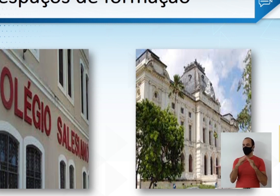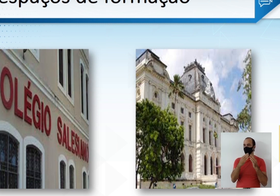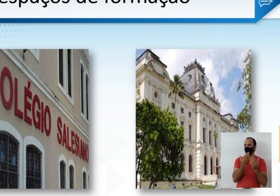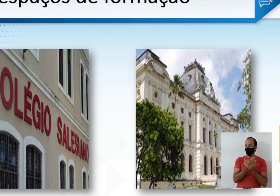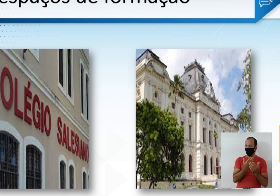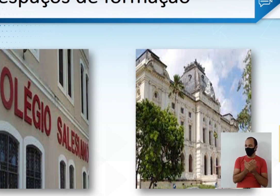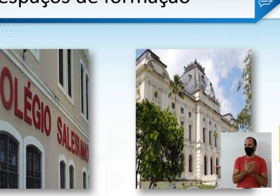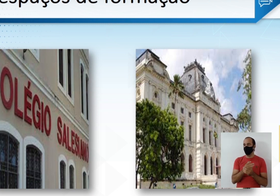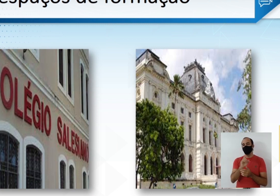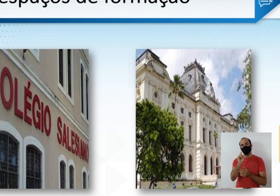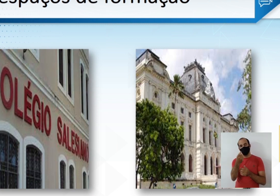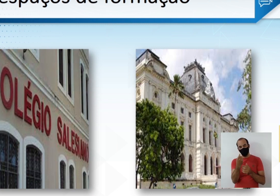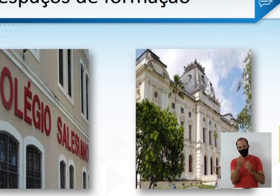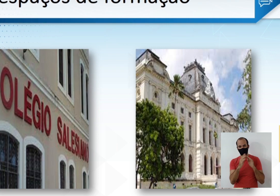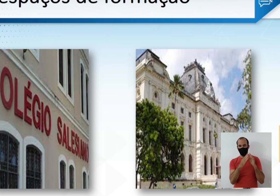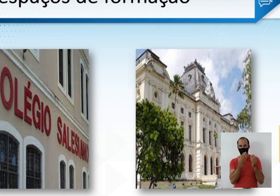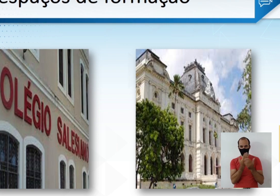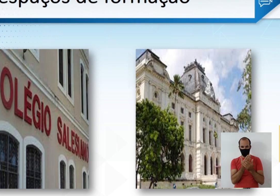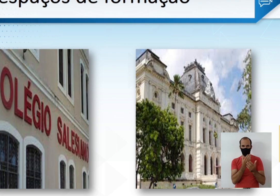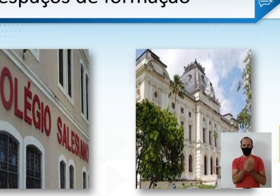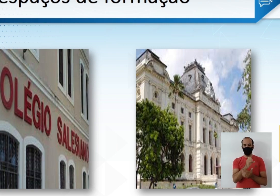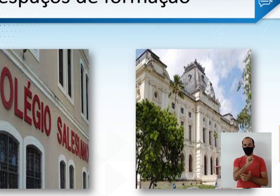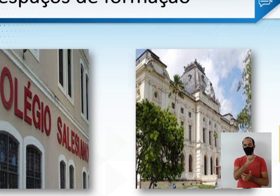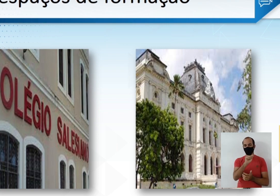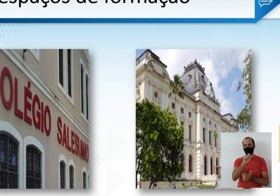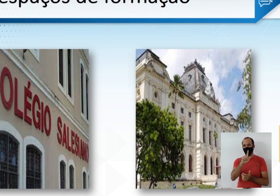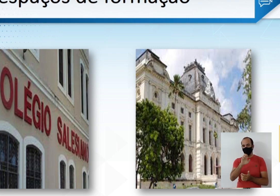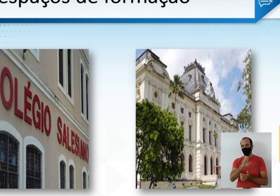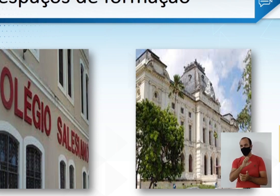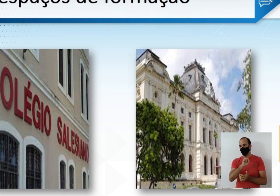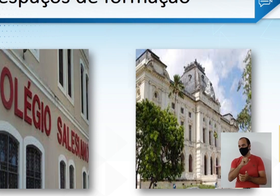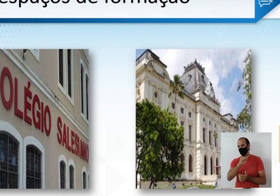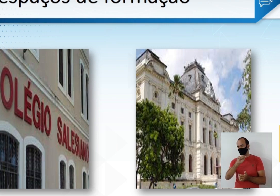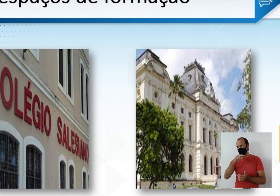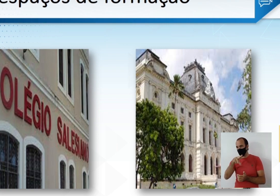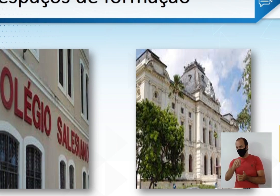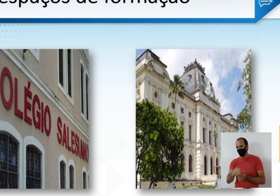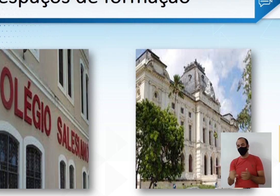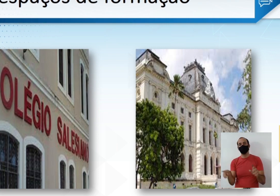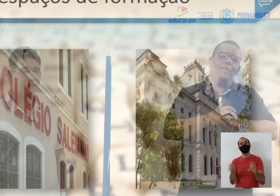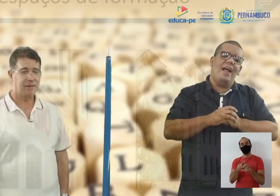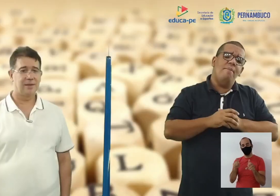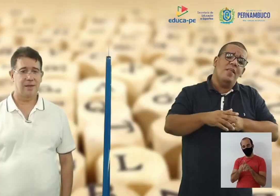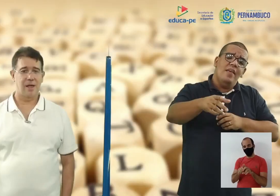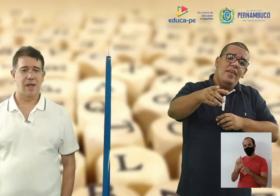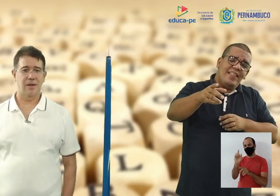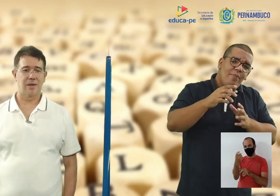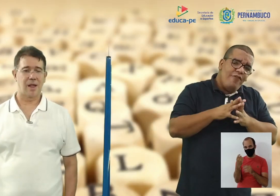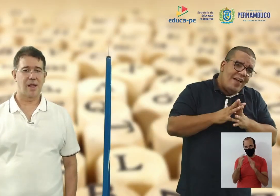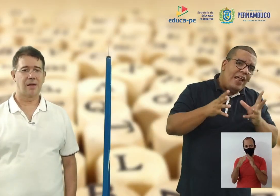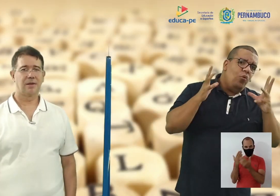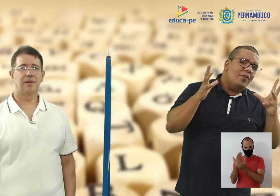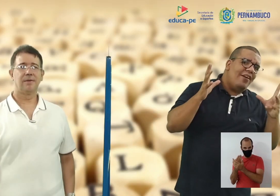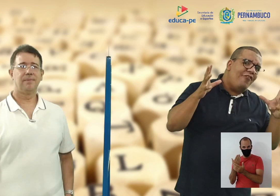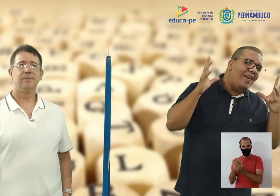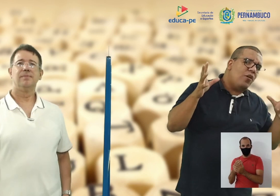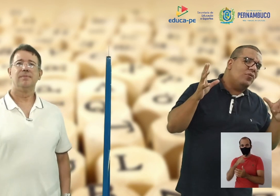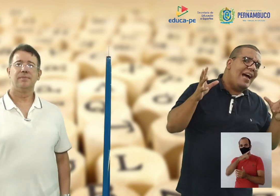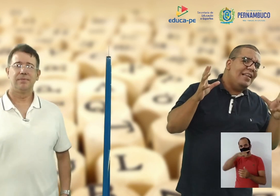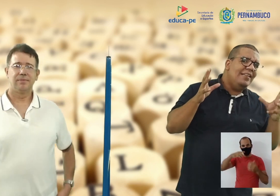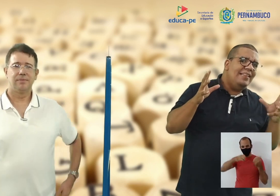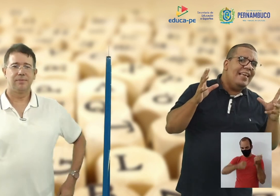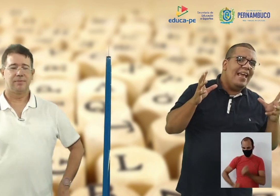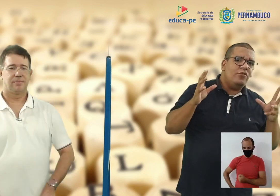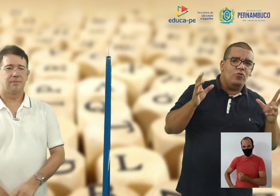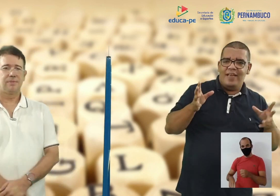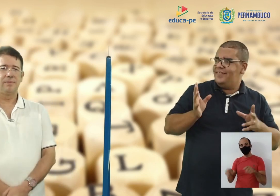do Colégio Salesiano, né? Foi aluno do Colégio Dom Vieira também, na Nazaré da Mata, é bom lembrar. E também foi aluno da